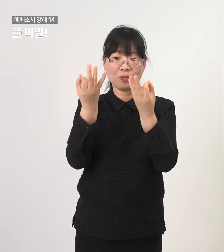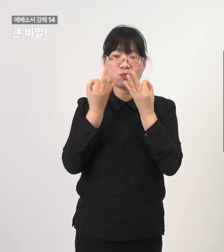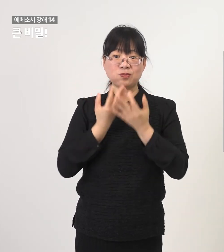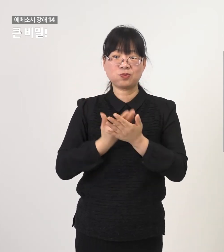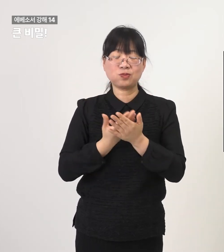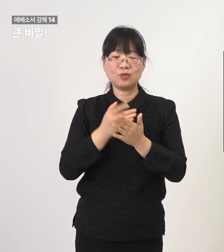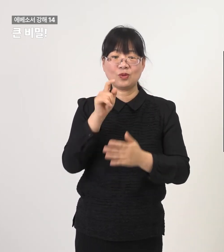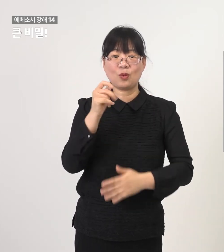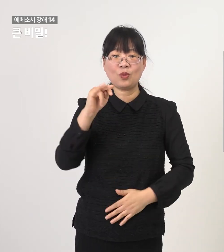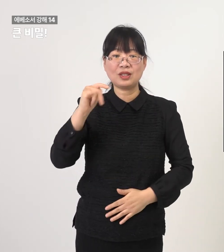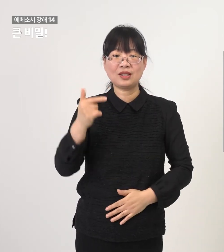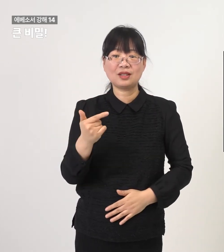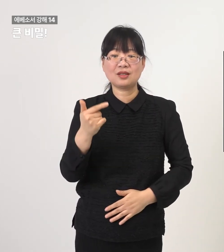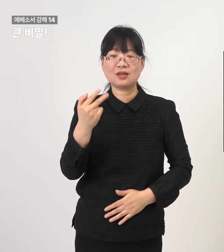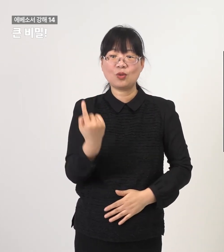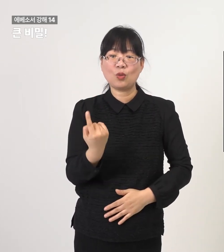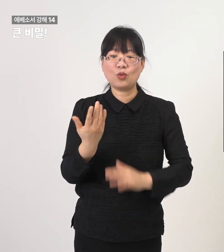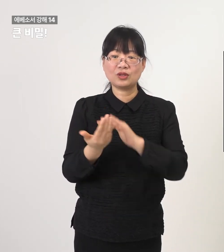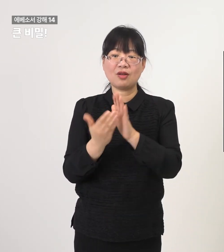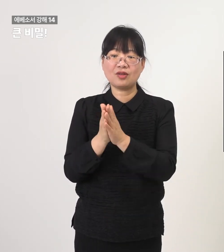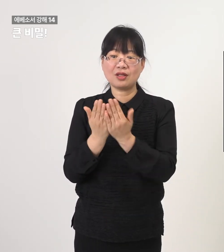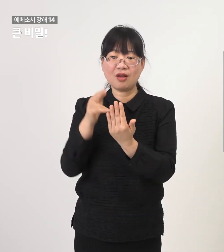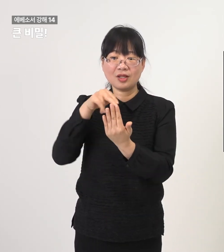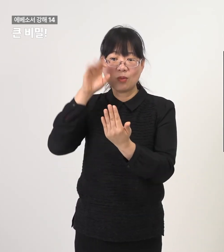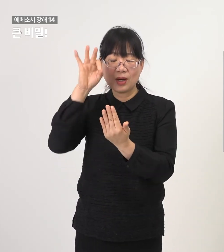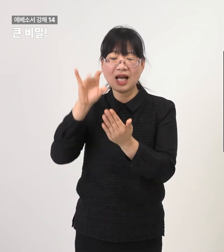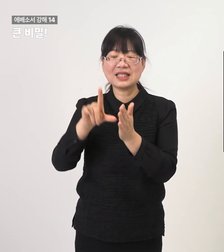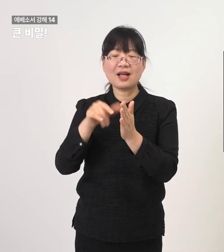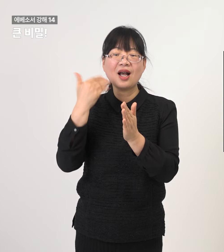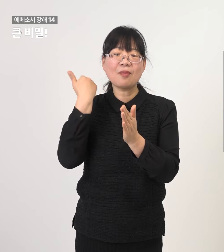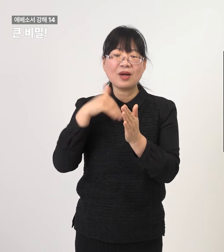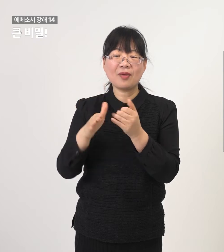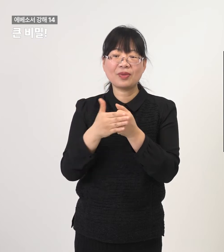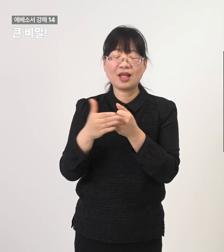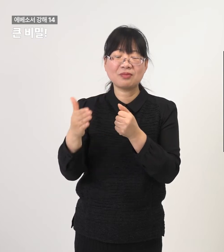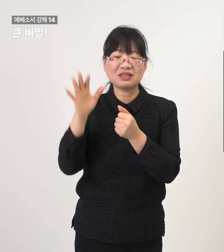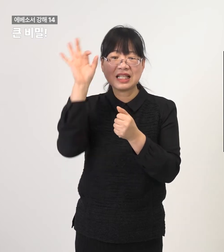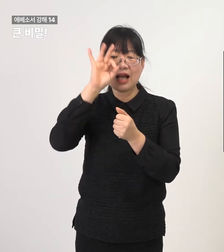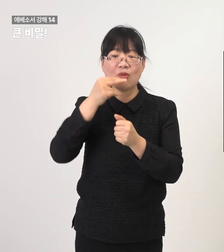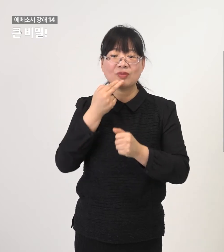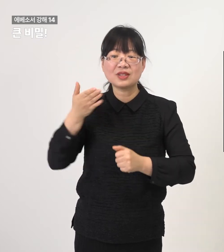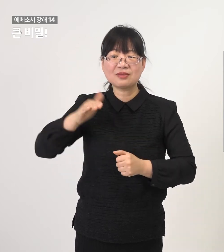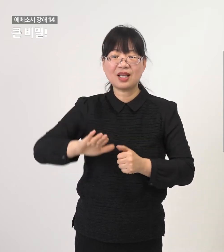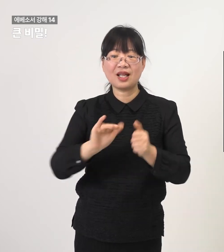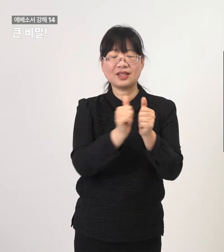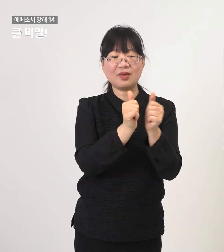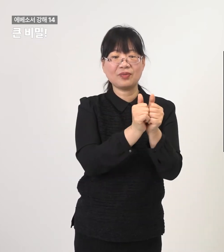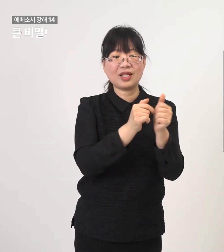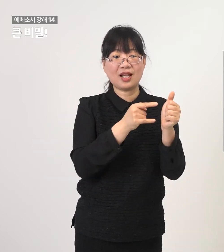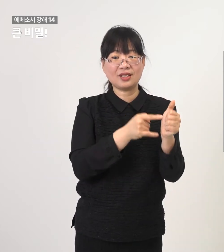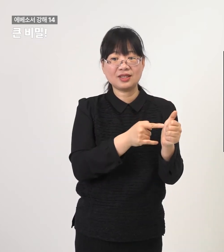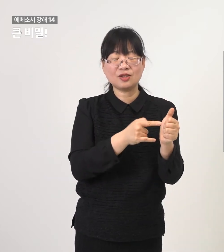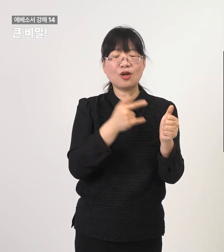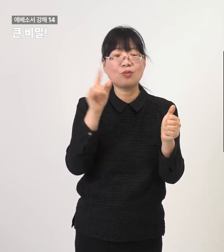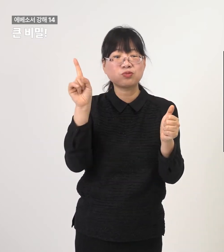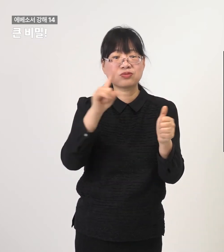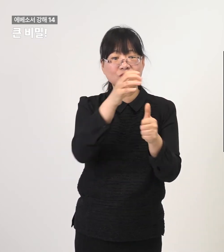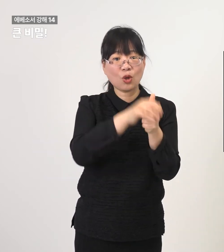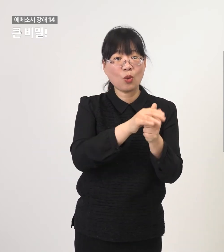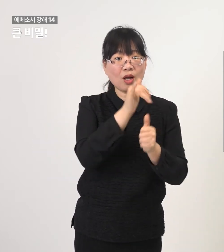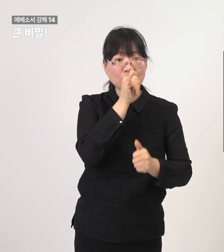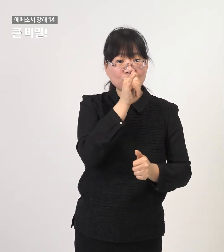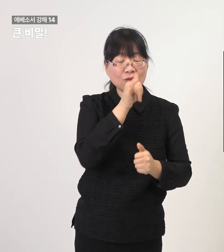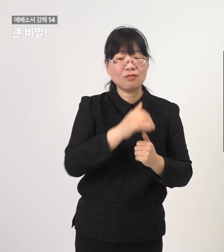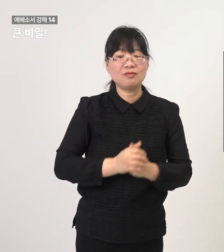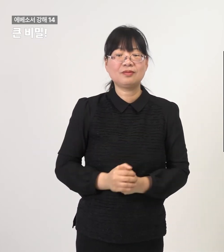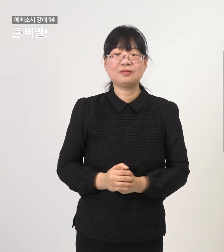보실까요? 고린도전서에 보면 시간 관계상 찾지는 않겠지만 남자는 무슨 역할을